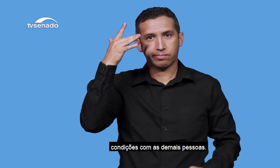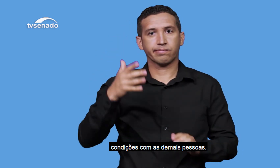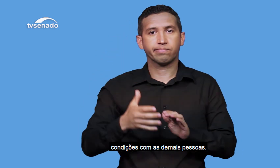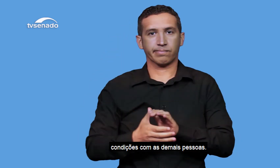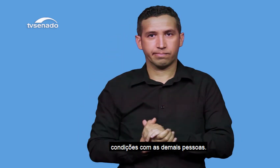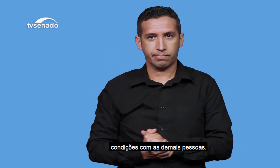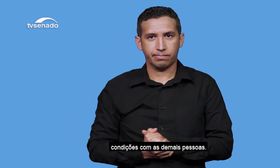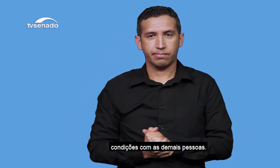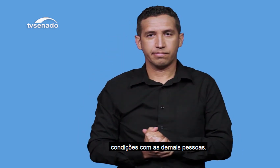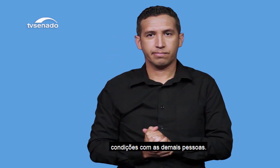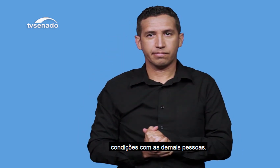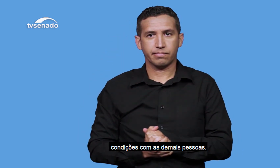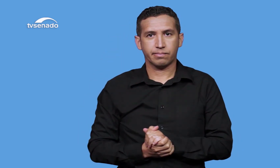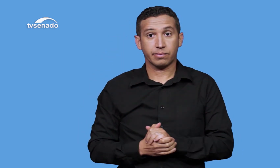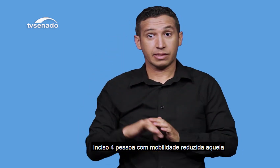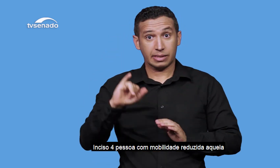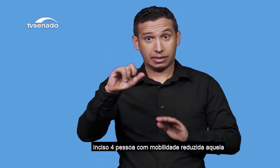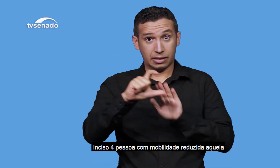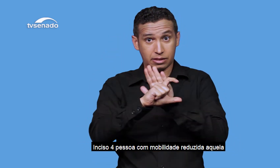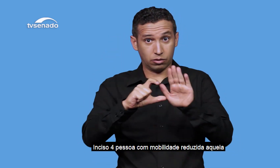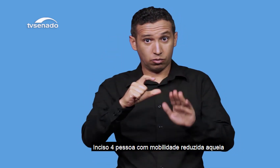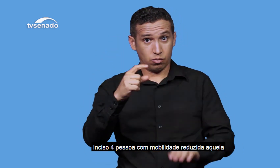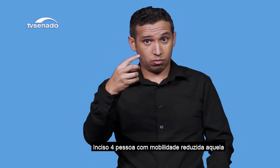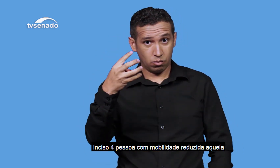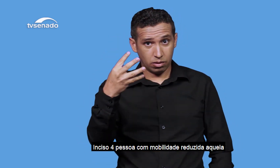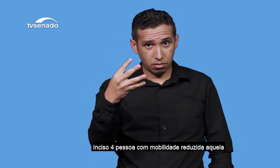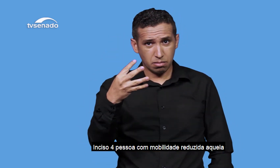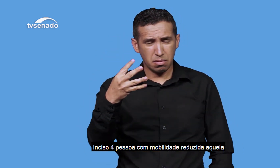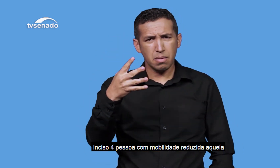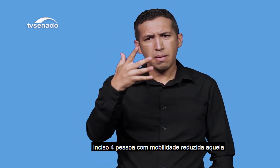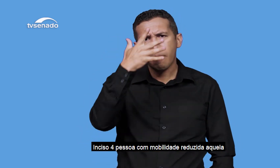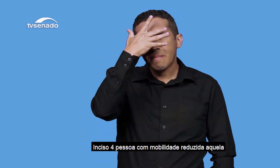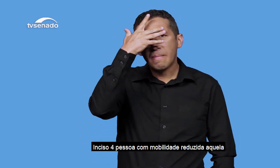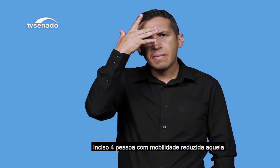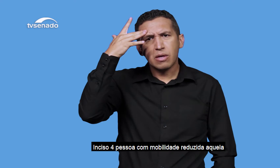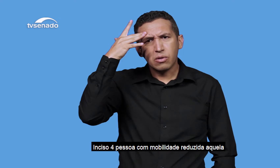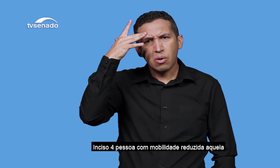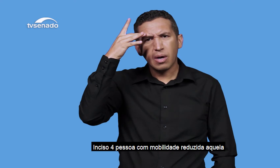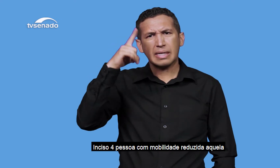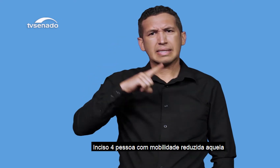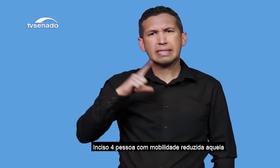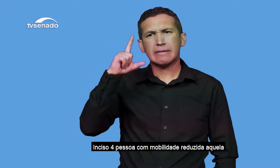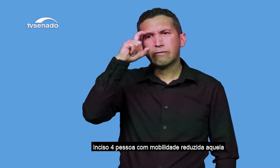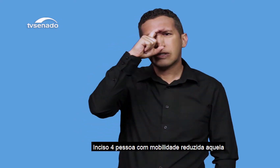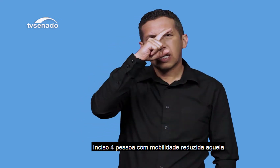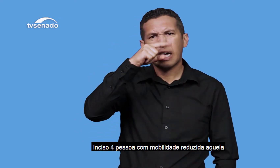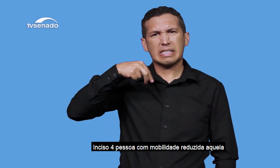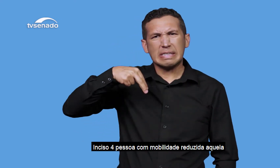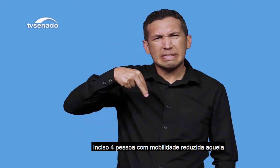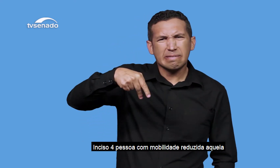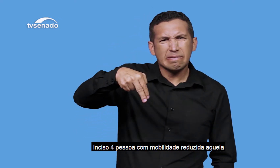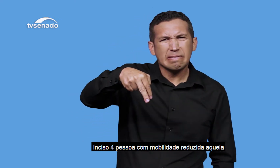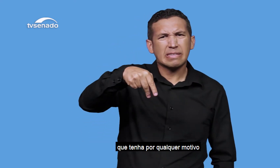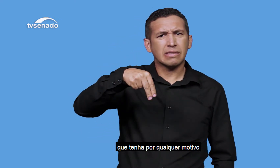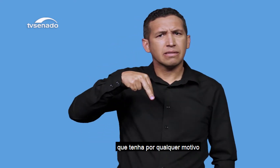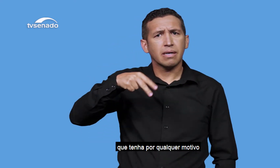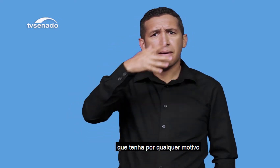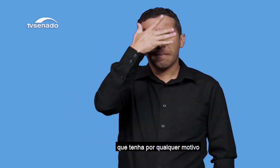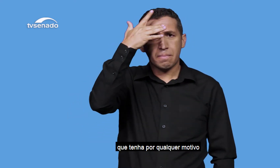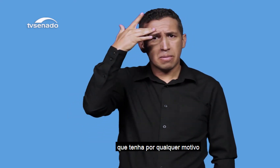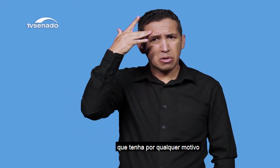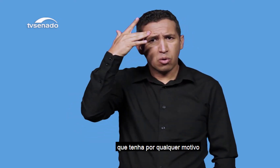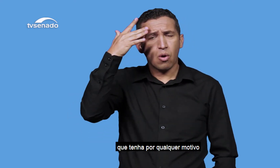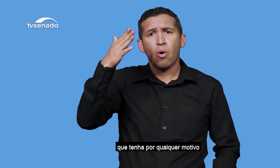pessoas inciso 4 pessoa com mobilidade reduzida aquela que